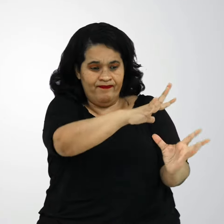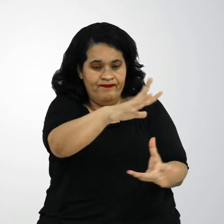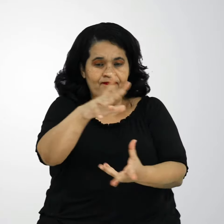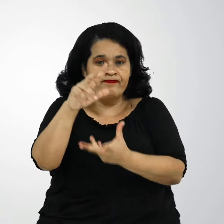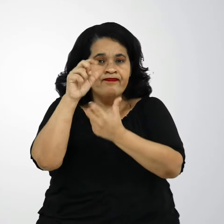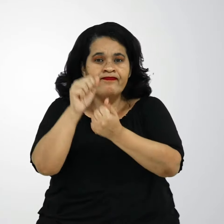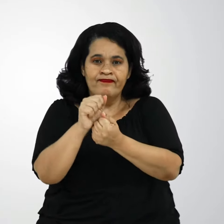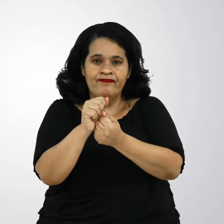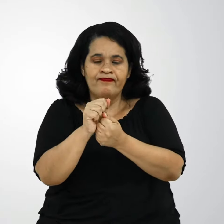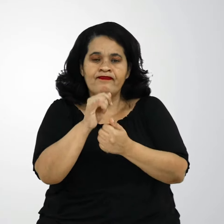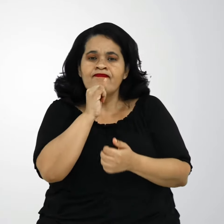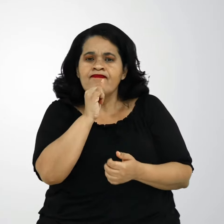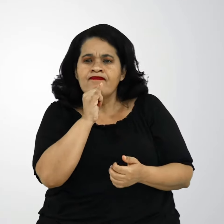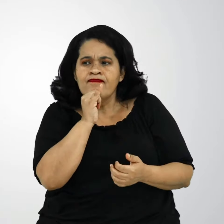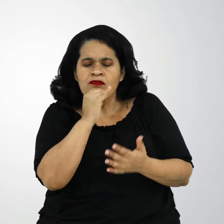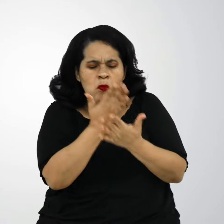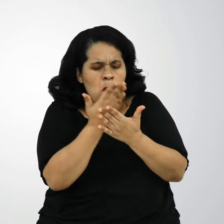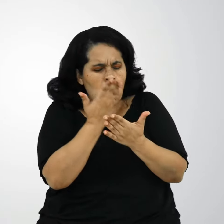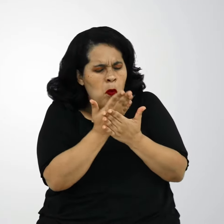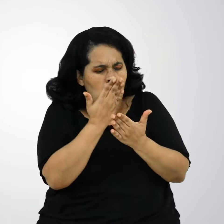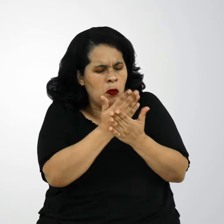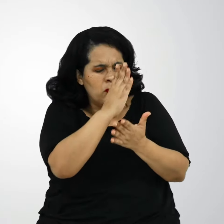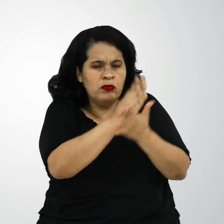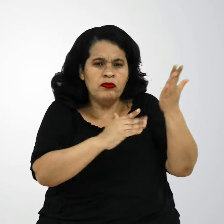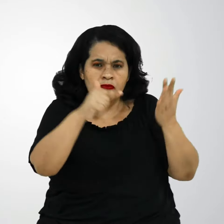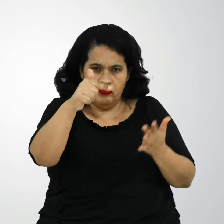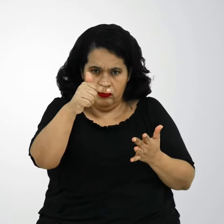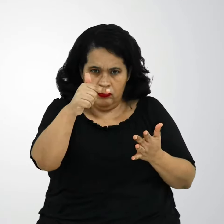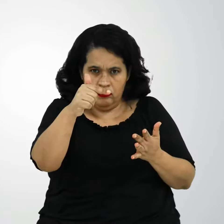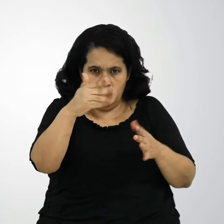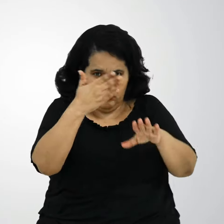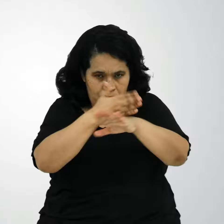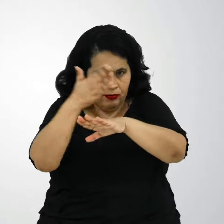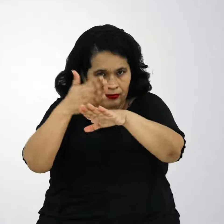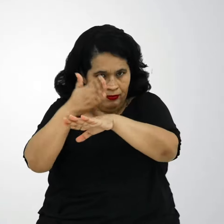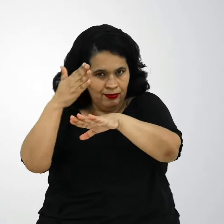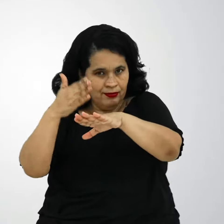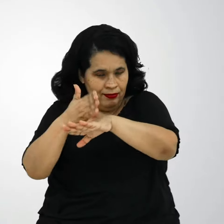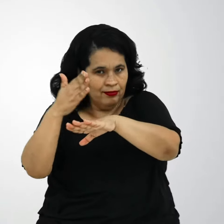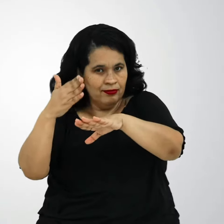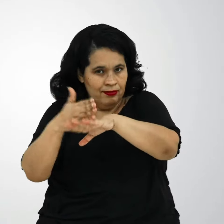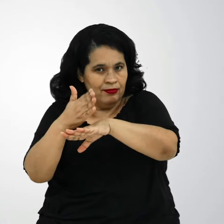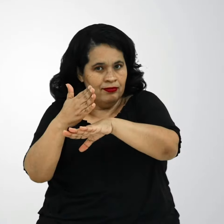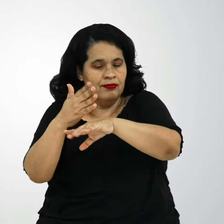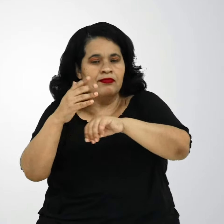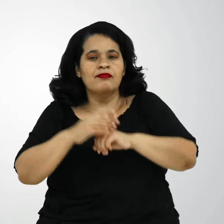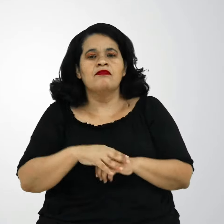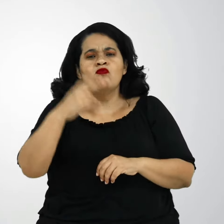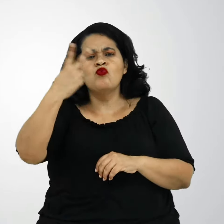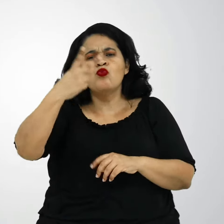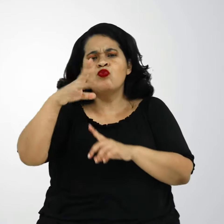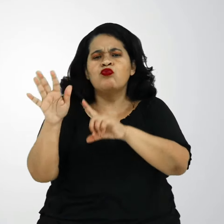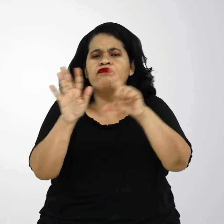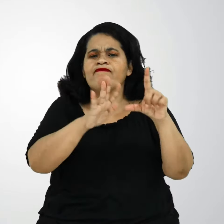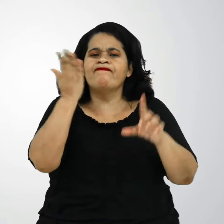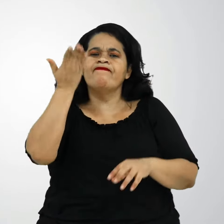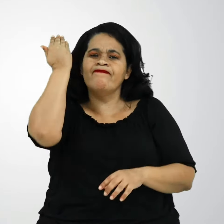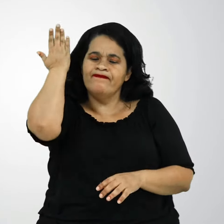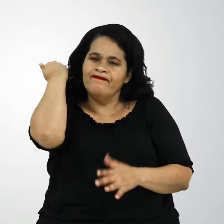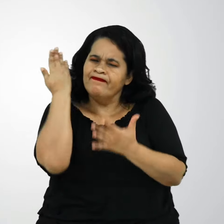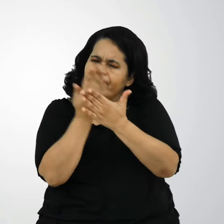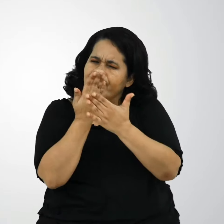por exemplo, o capítulo 7, a gente participou, né, há 2 semanas atrás, falando sobre esse